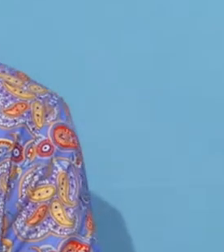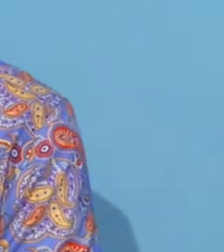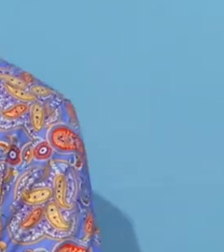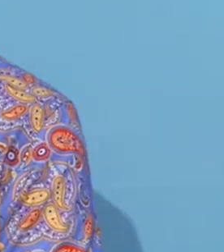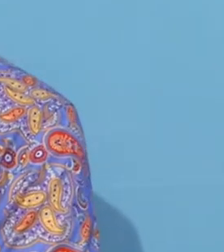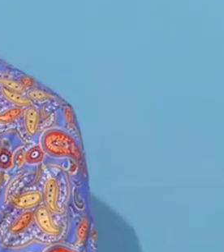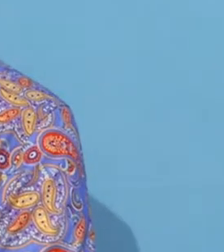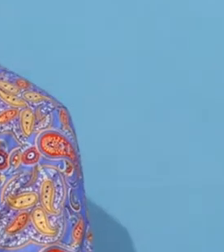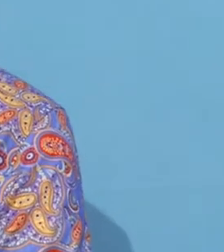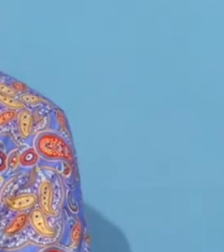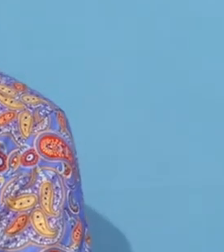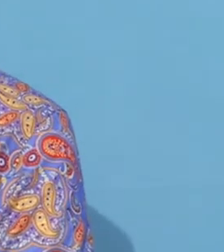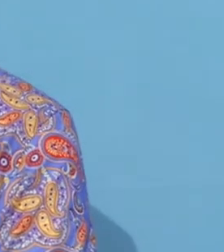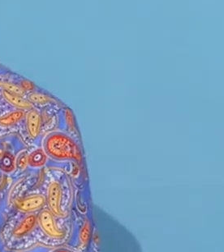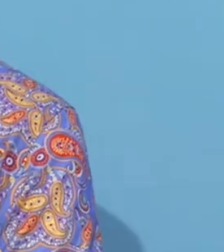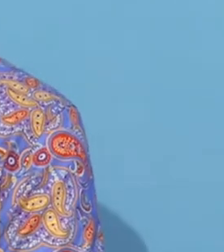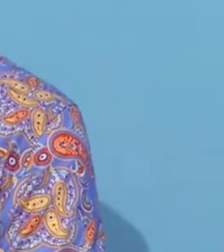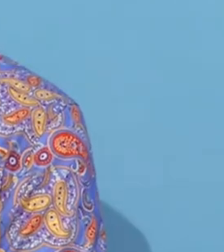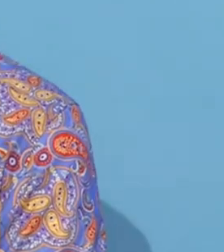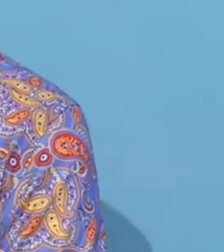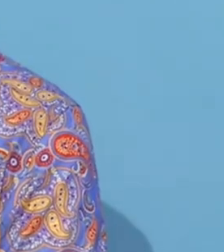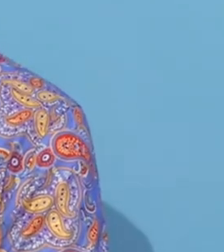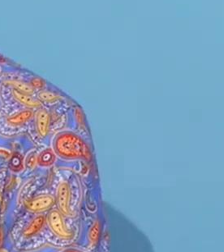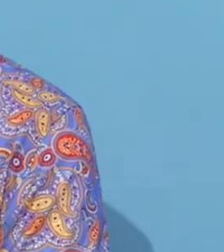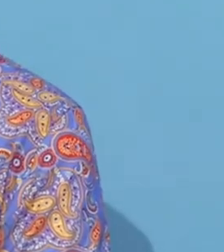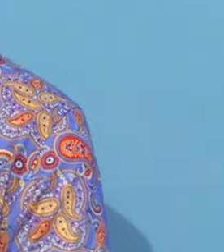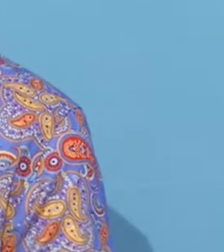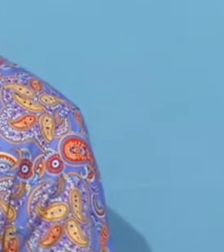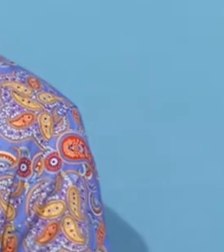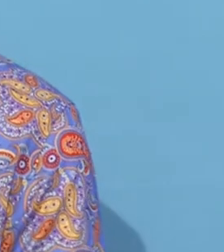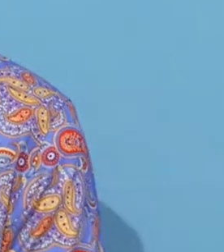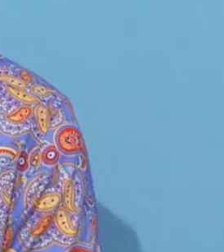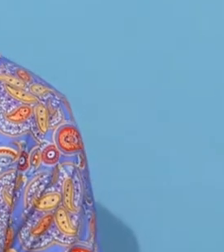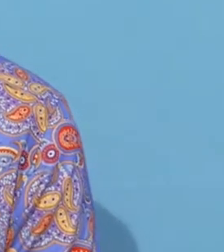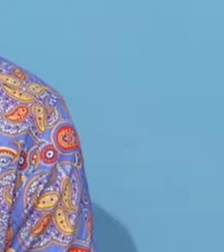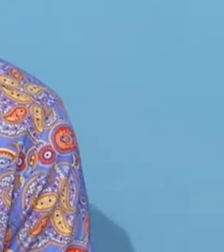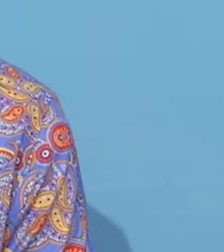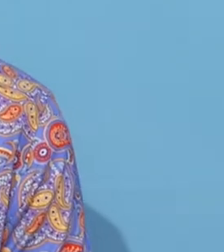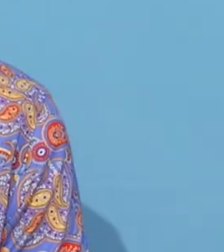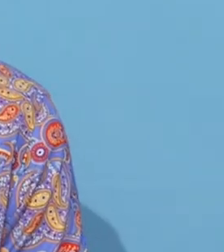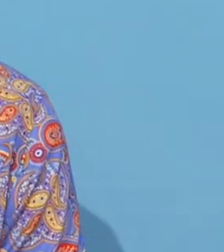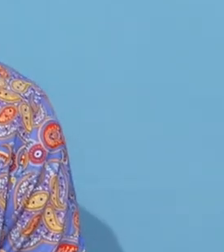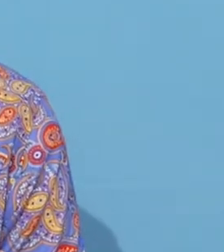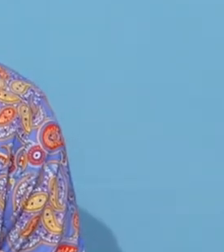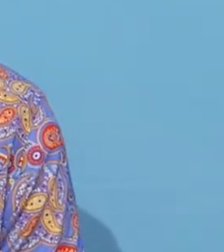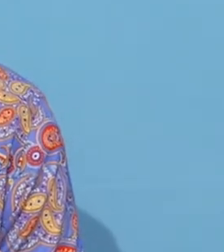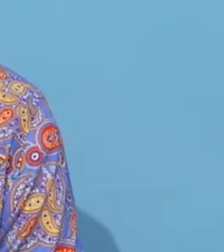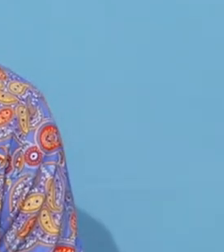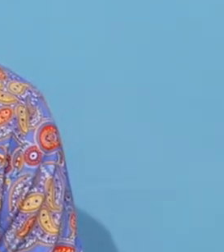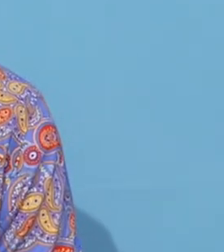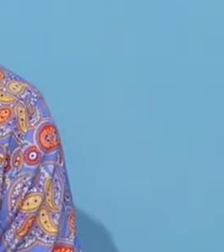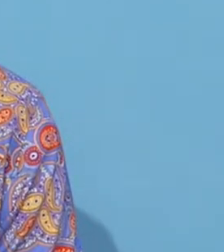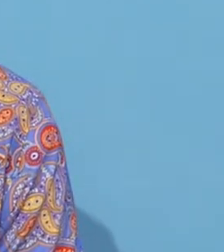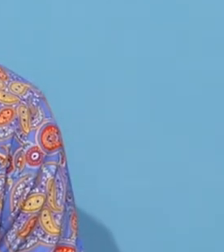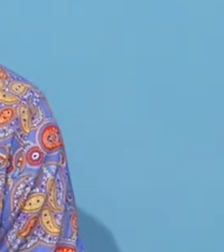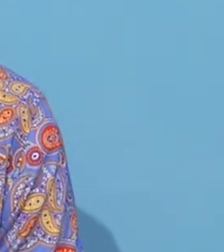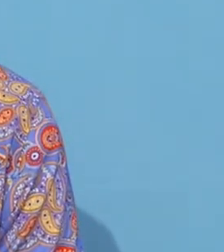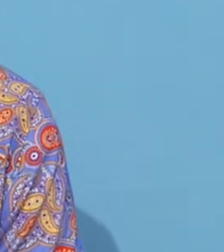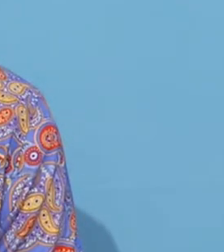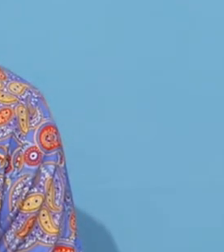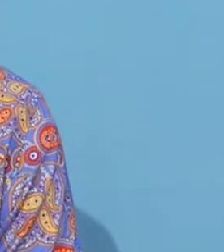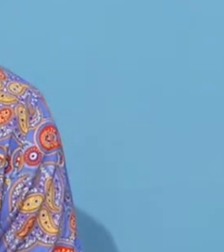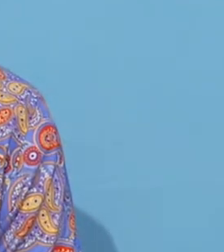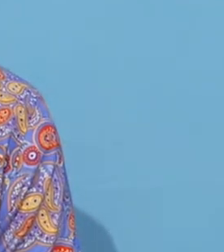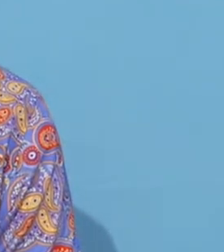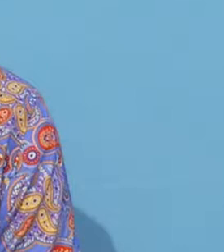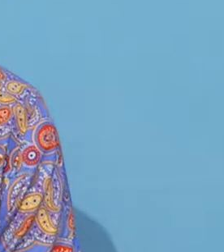med Römosseskolan som helt vägrade svara på enkäten, vilket är fullständigt oacceptabelt. Vi